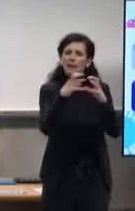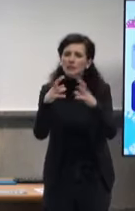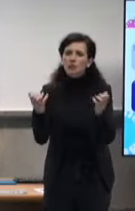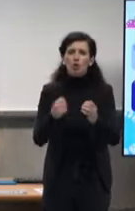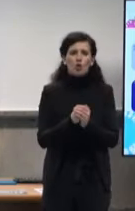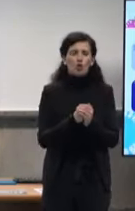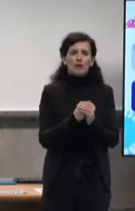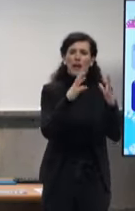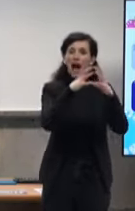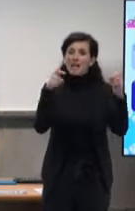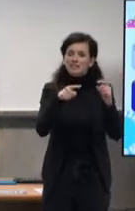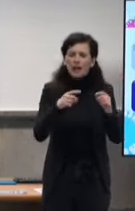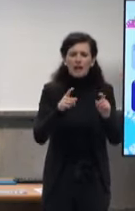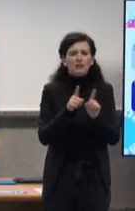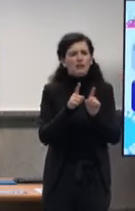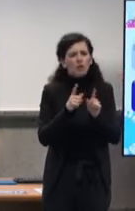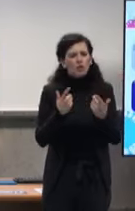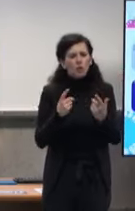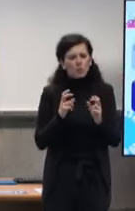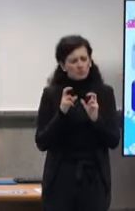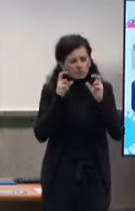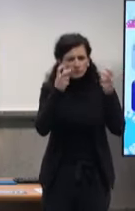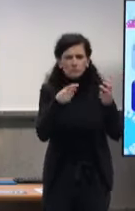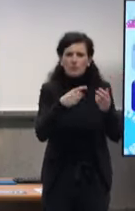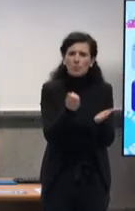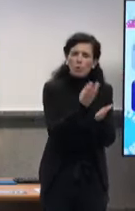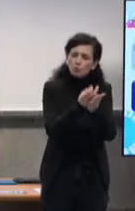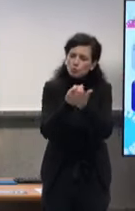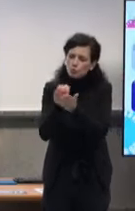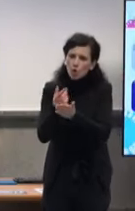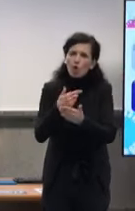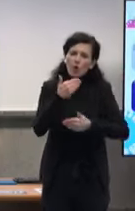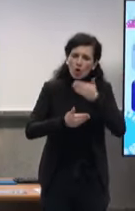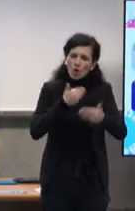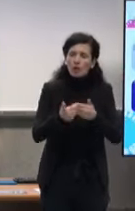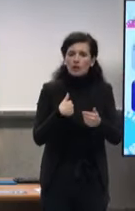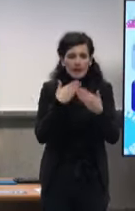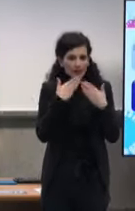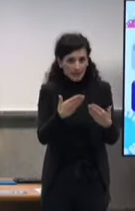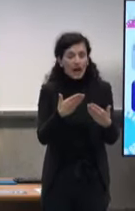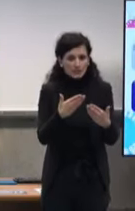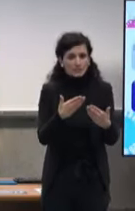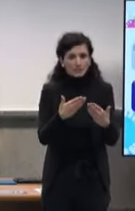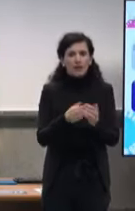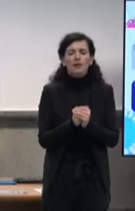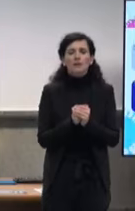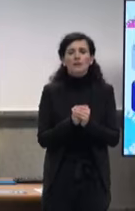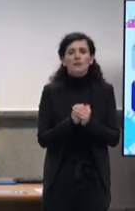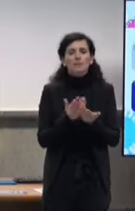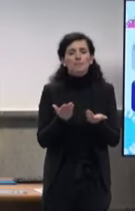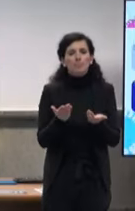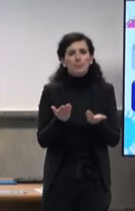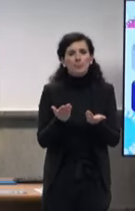uno sforzo straordinario per riconvertire la loro produzione e chiaro che dobbiamo da un lato pina abbinare